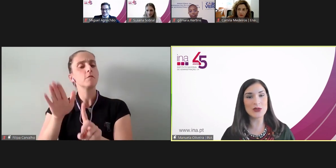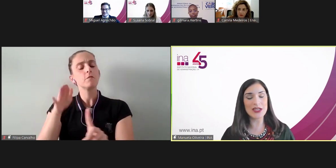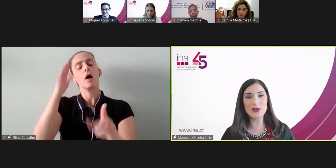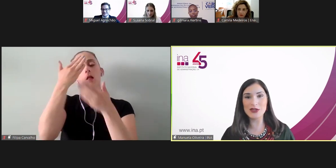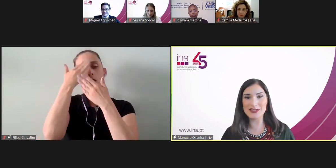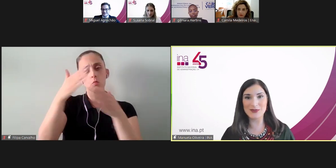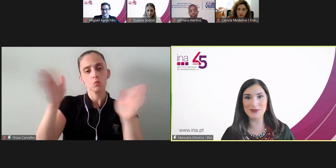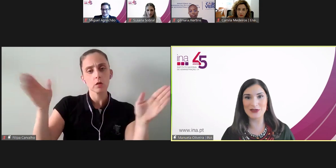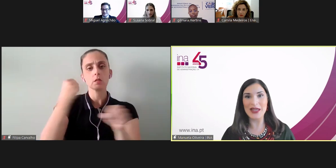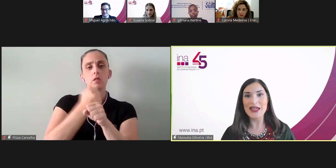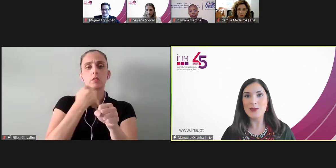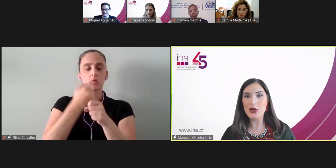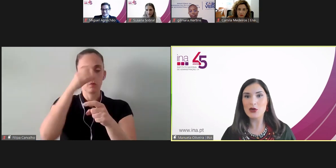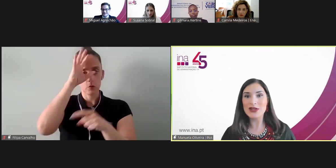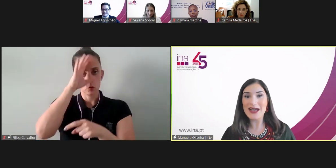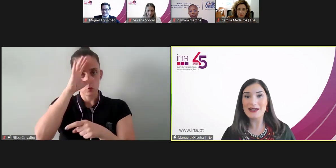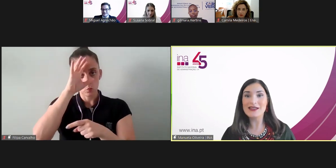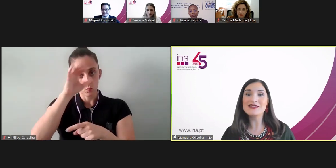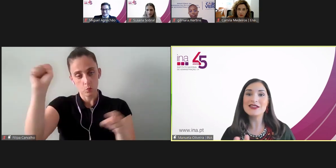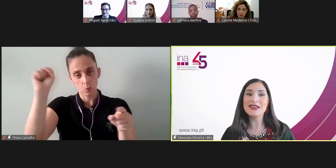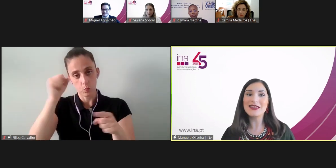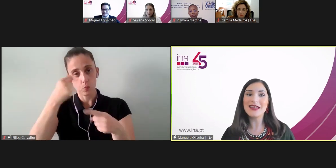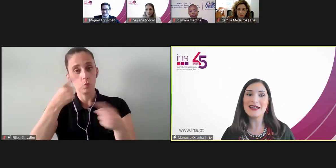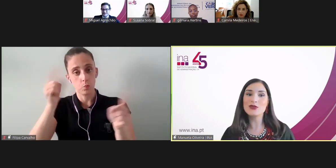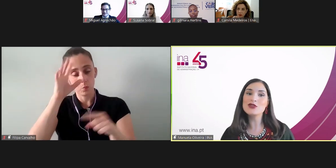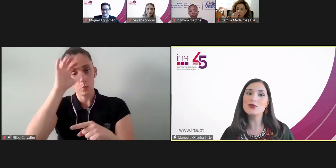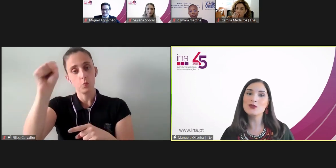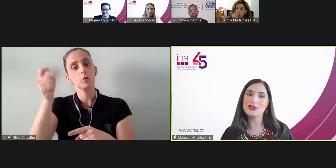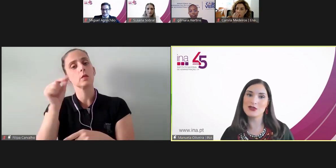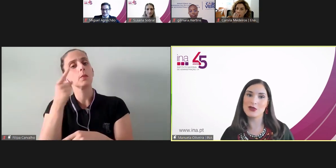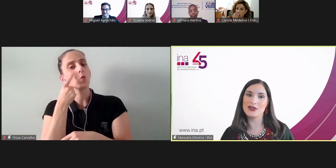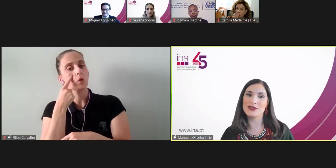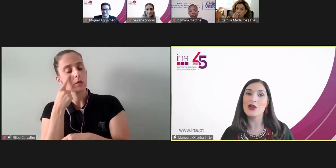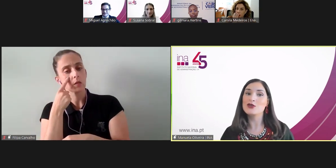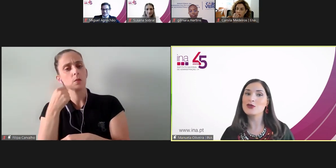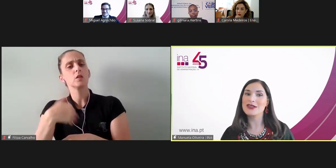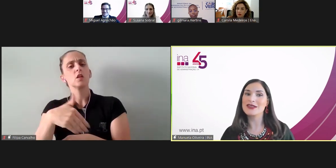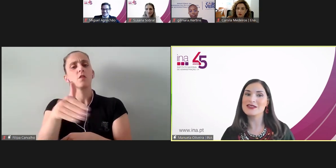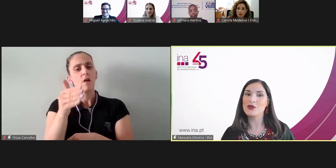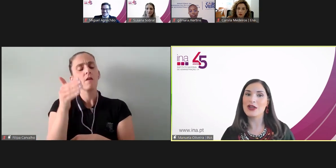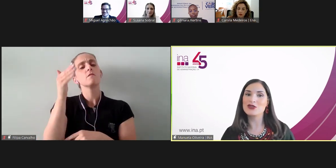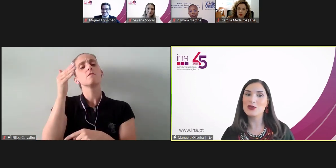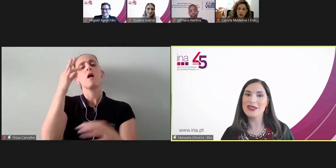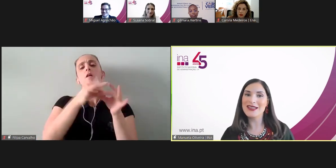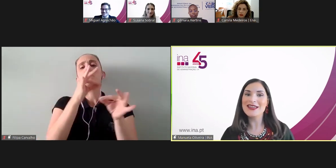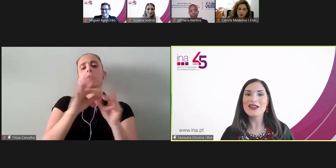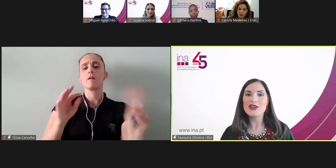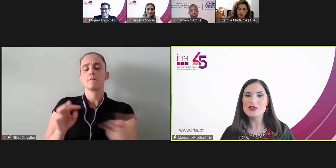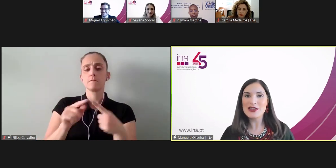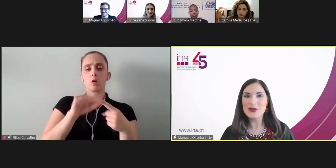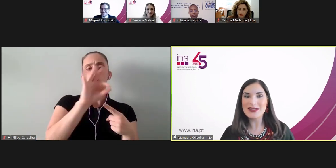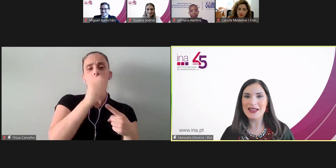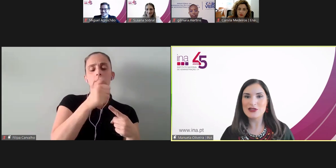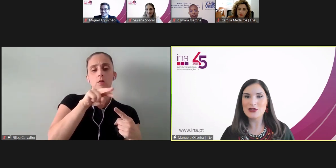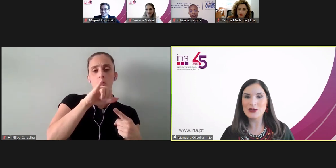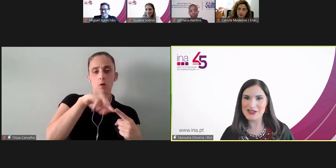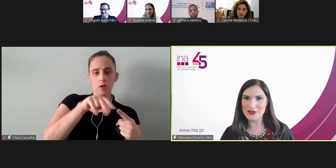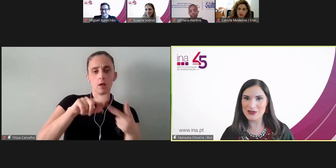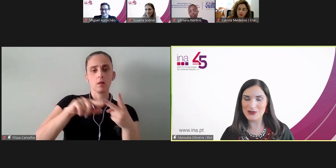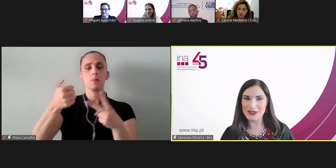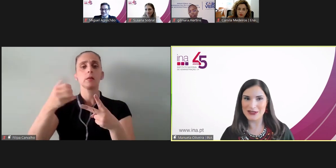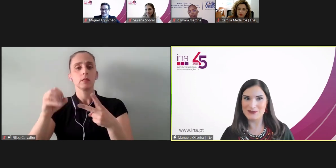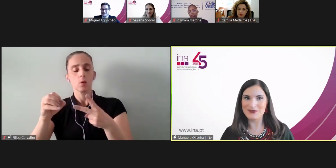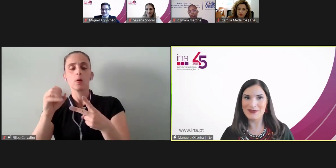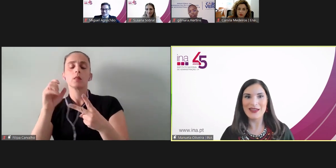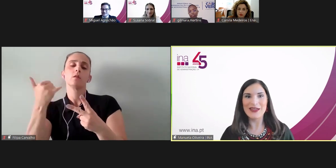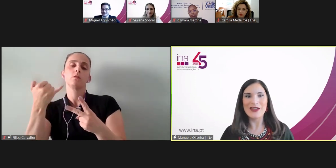Serviço Público e Conhecimento e procurará assinalar duas comemorações, os 45 anos do INA e os 50 anos do